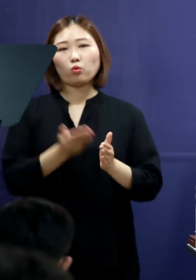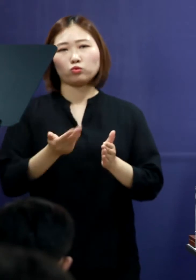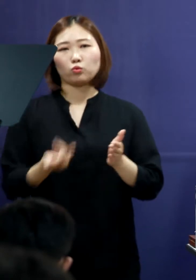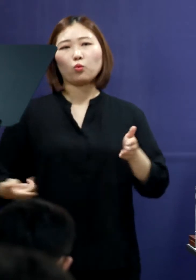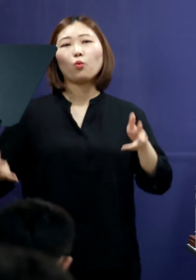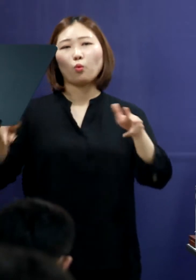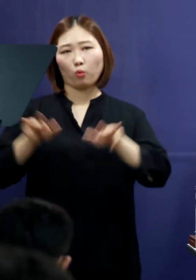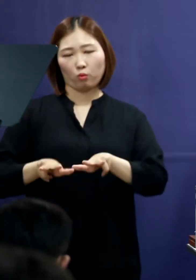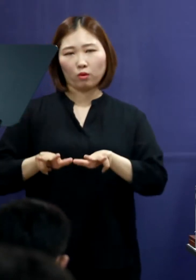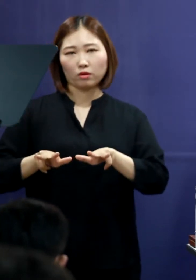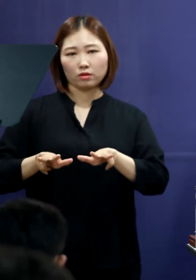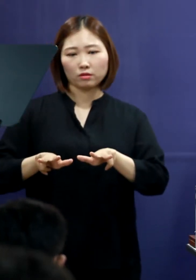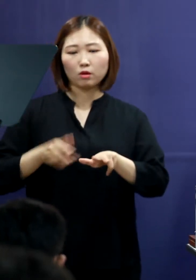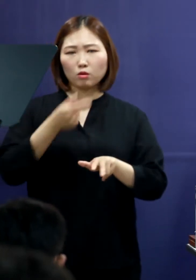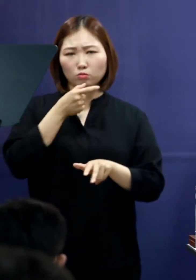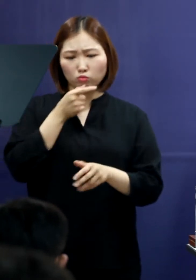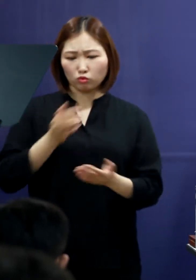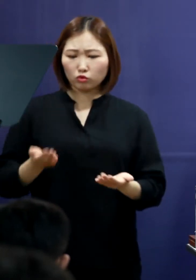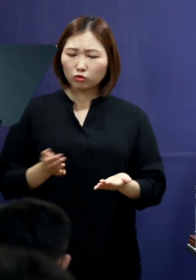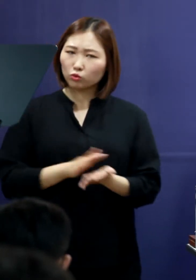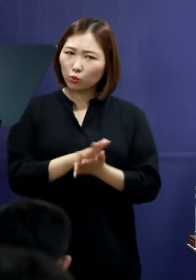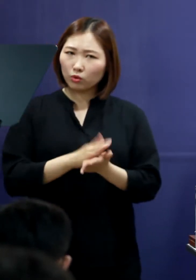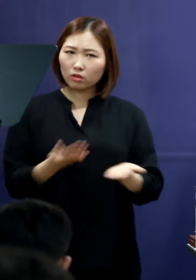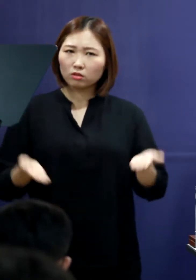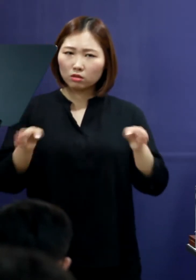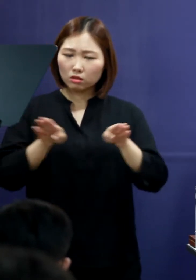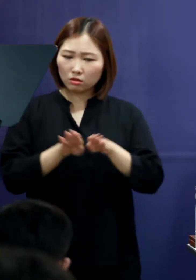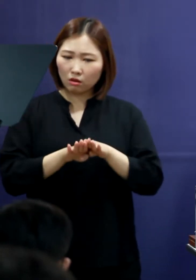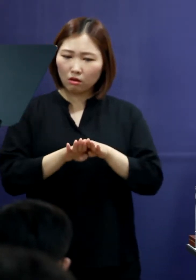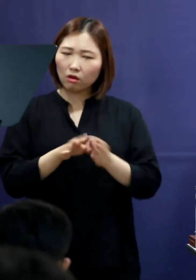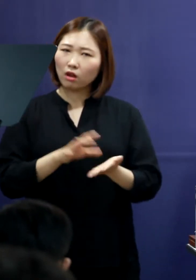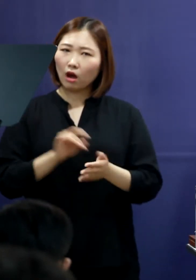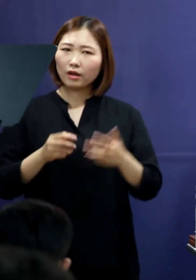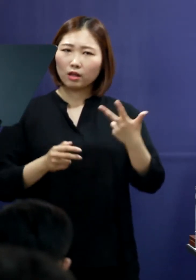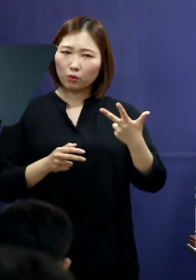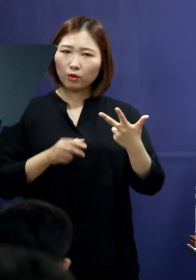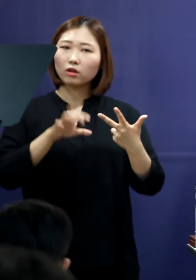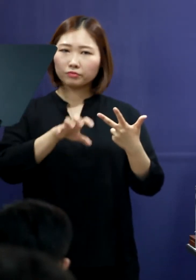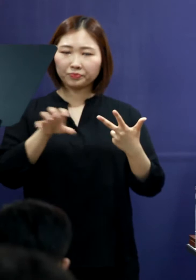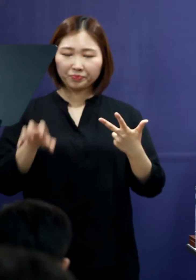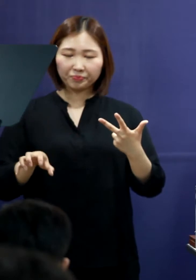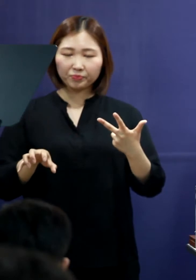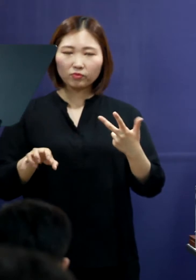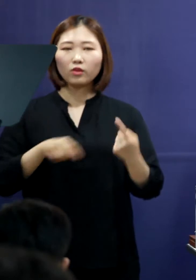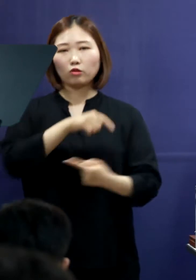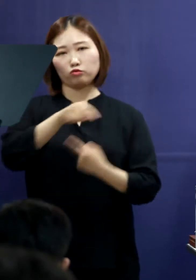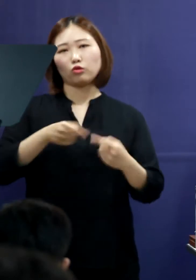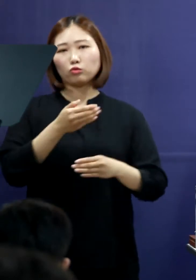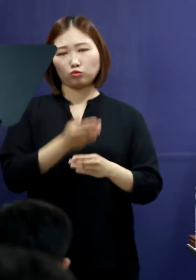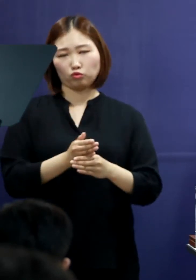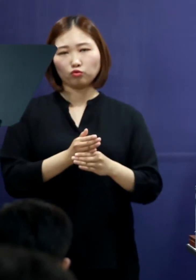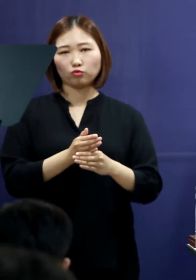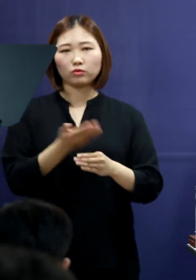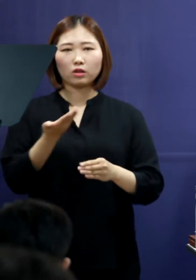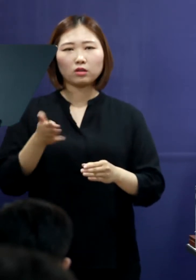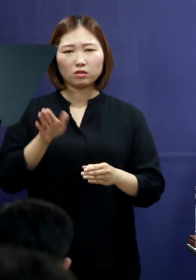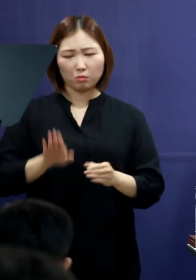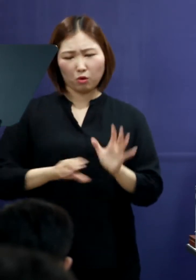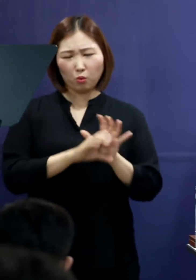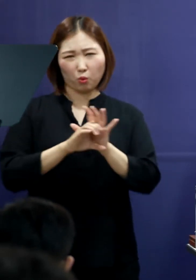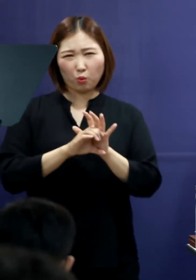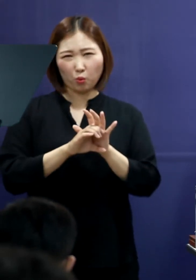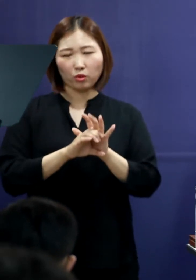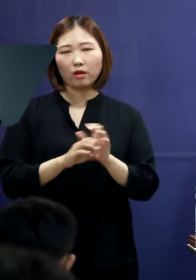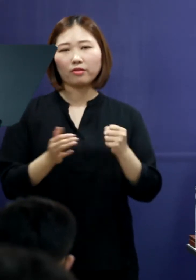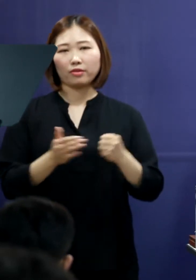시설을 약 7개 정도 운영을 해왔습니다. 그런데 올해는 아무래도 이걸 운영하기가 어려울